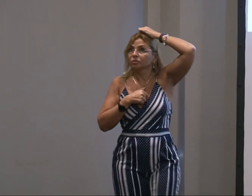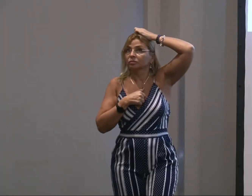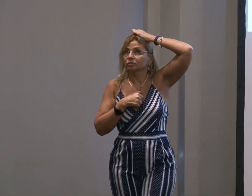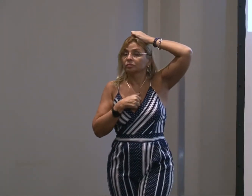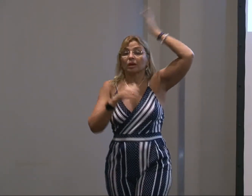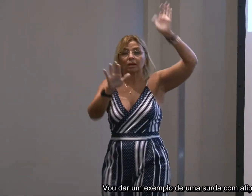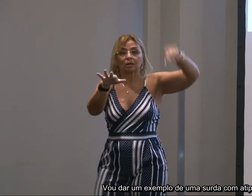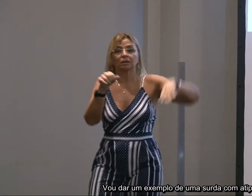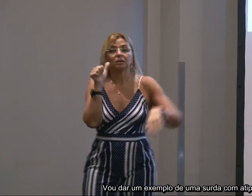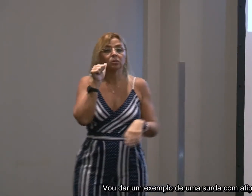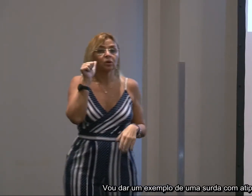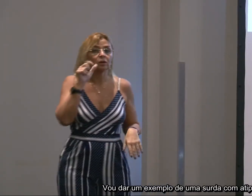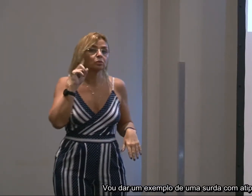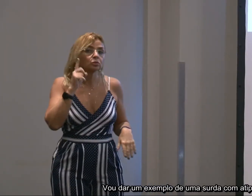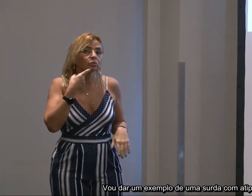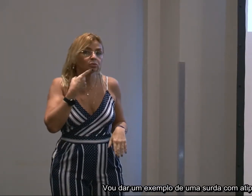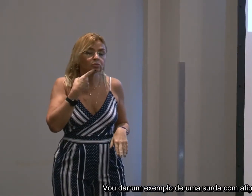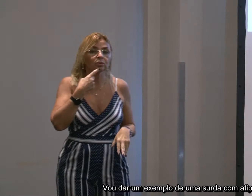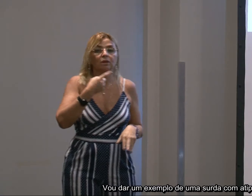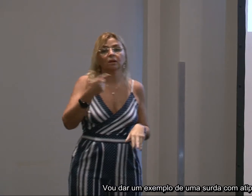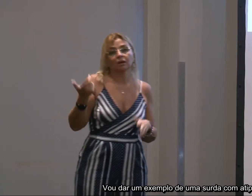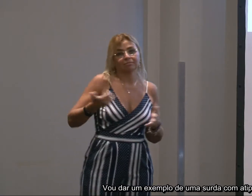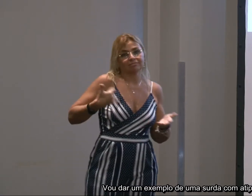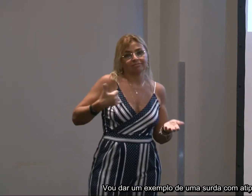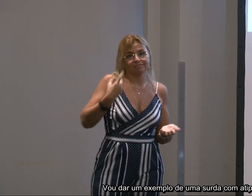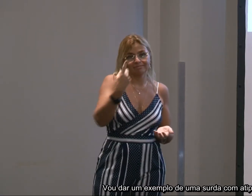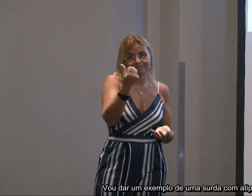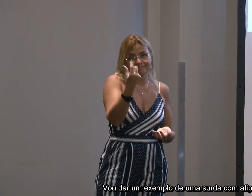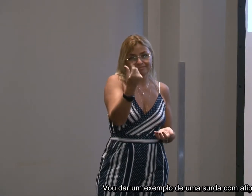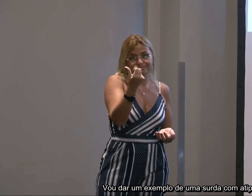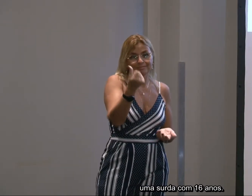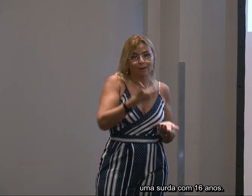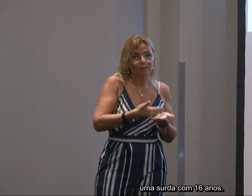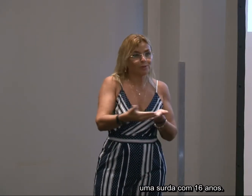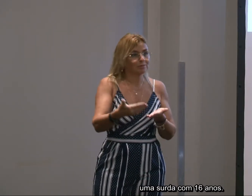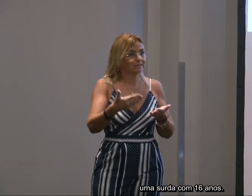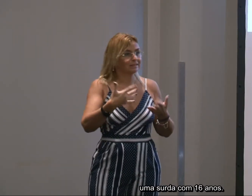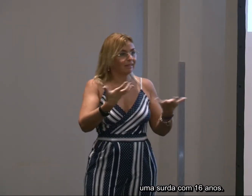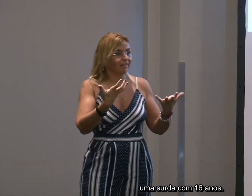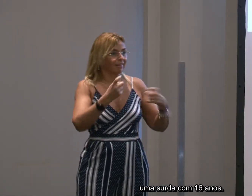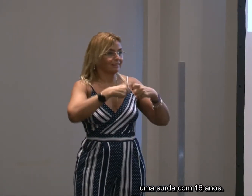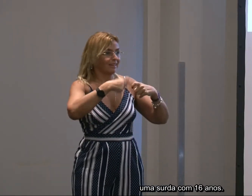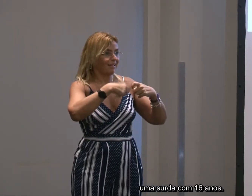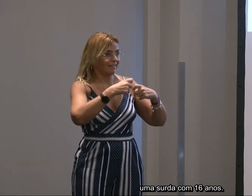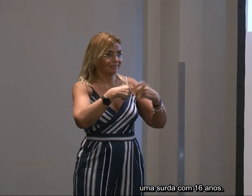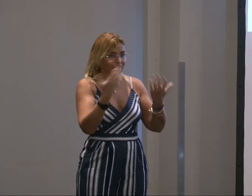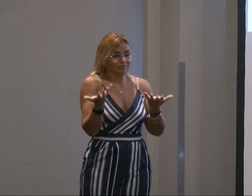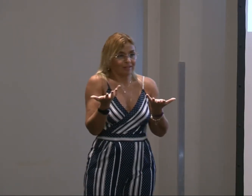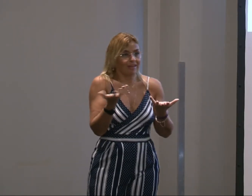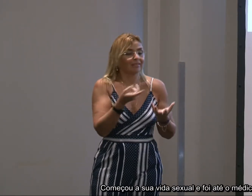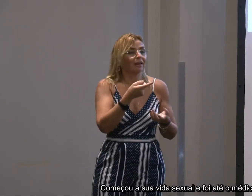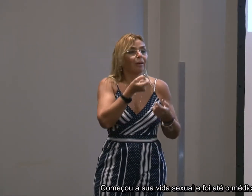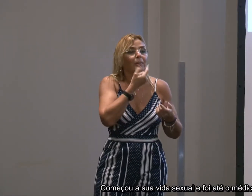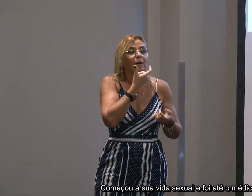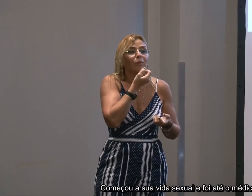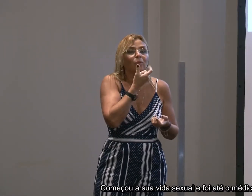Eu vou dar um exemplo de uma surda com atipia, uma surda com 16 anos, que começou a sua